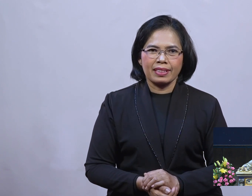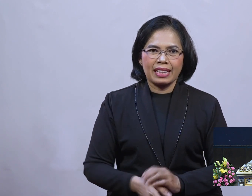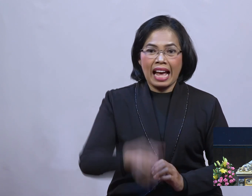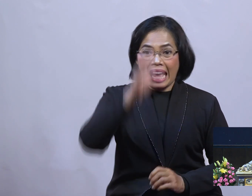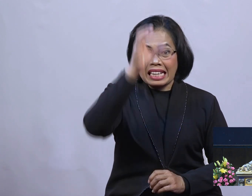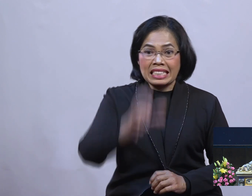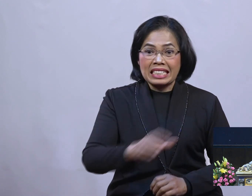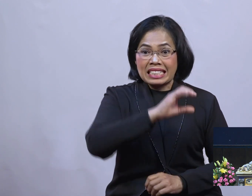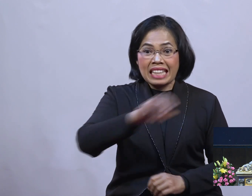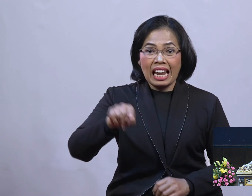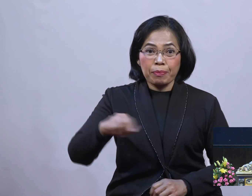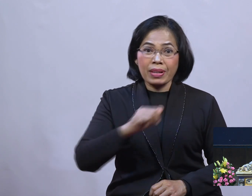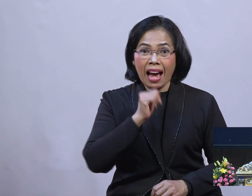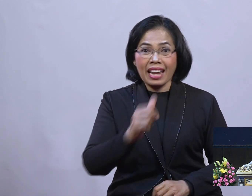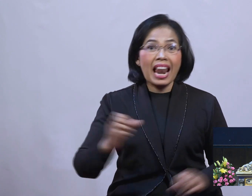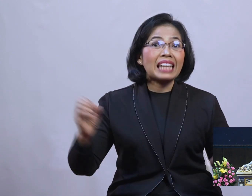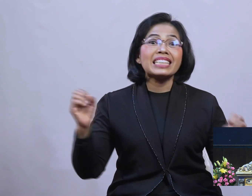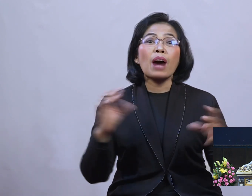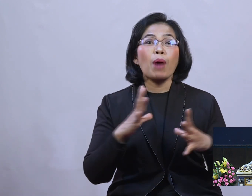jawaban